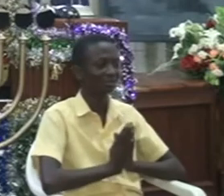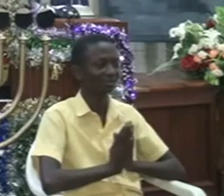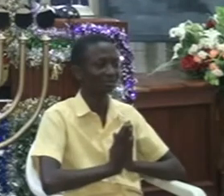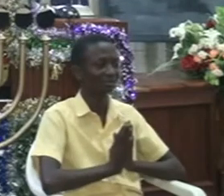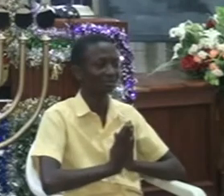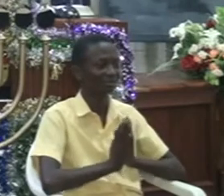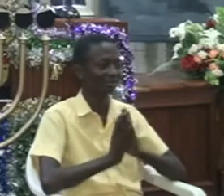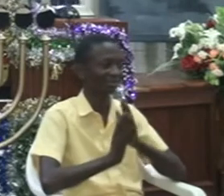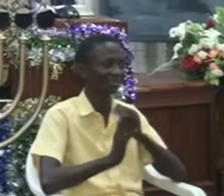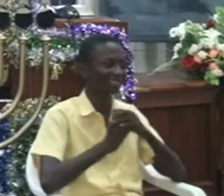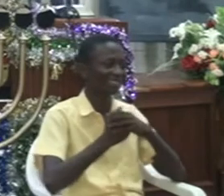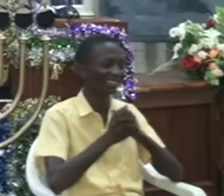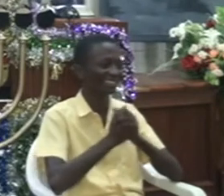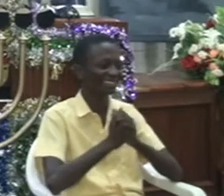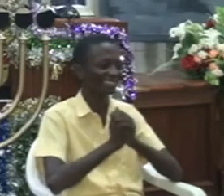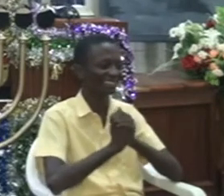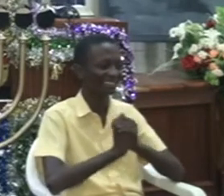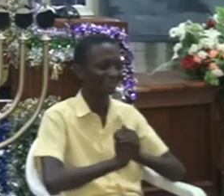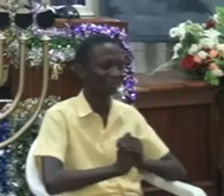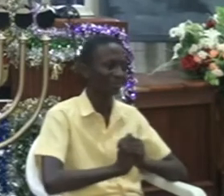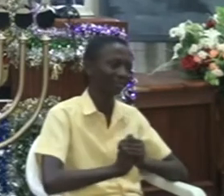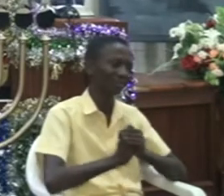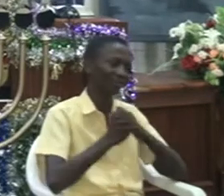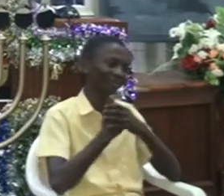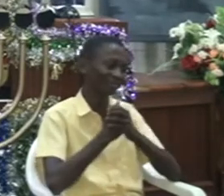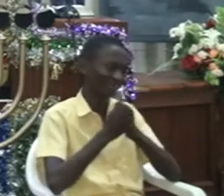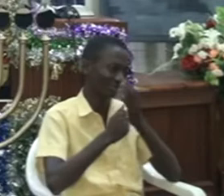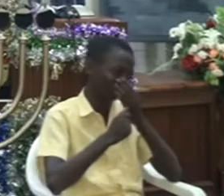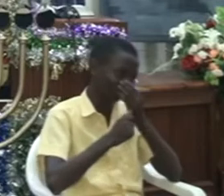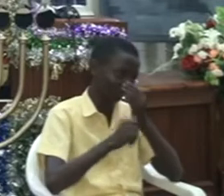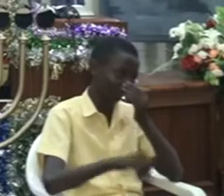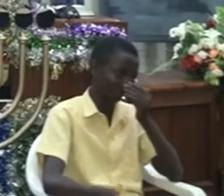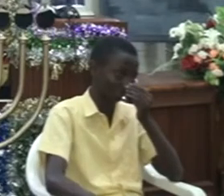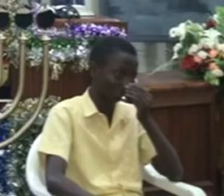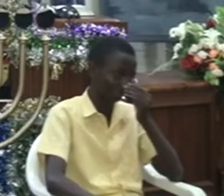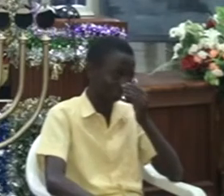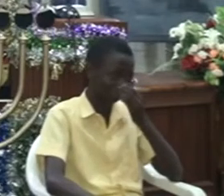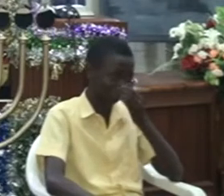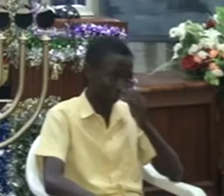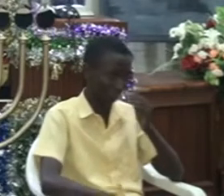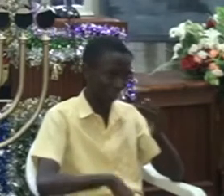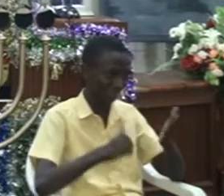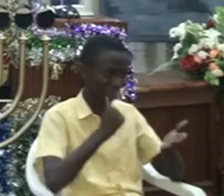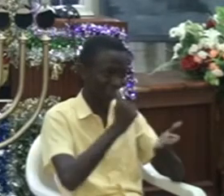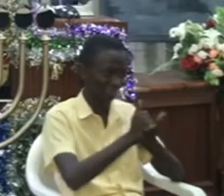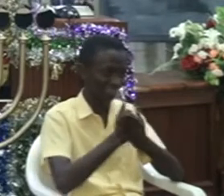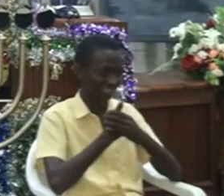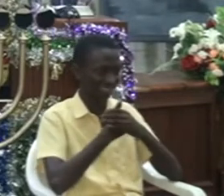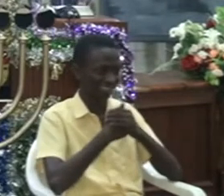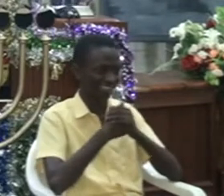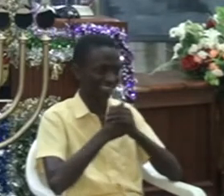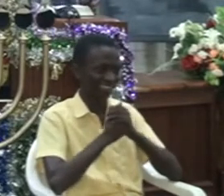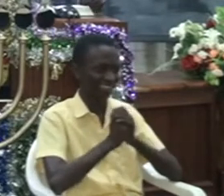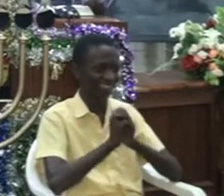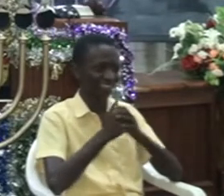Ule amemupata mwingine tumeambiwa kwamba ubatizo wa Roho Mtakatifu haina mishtuko ile ni